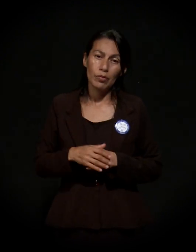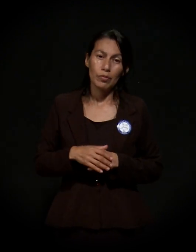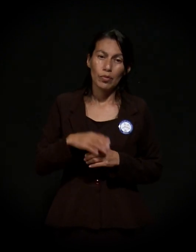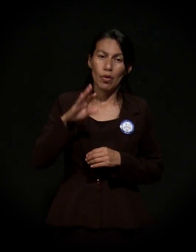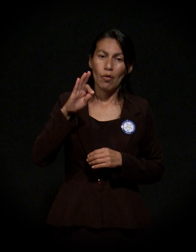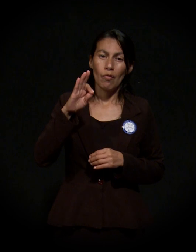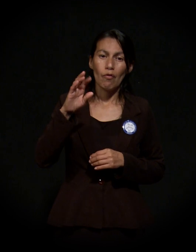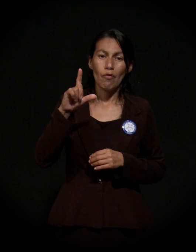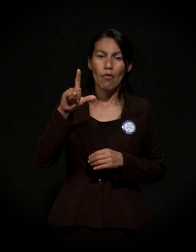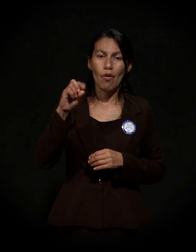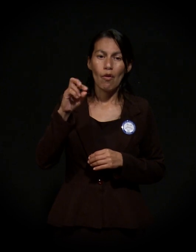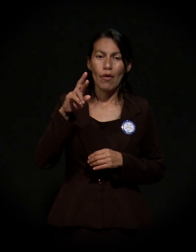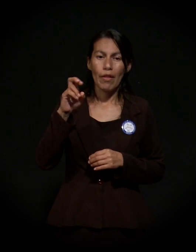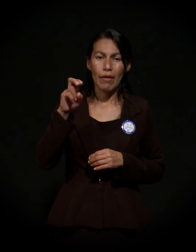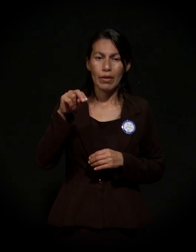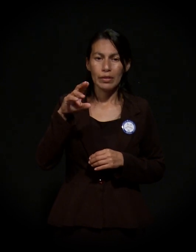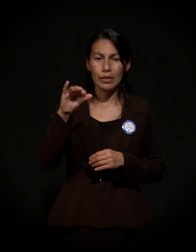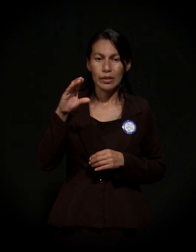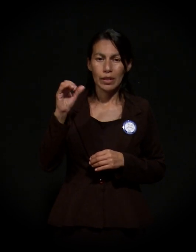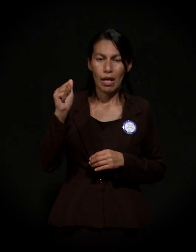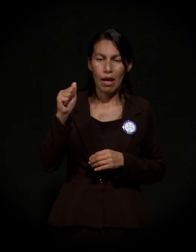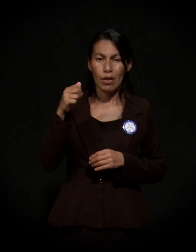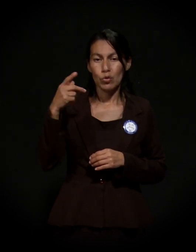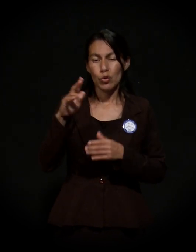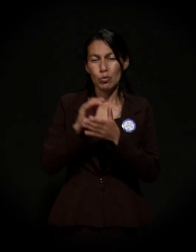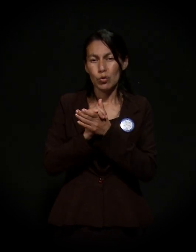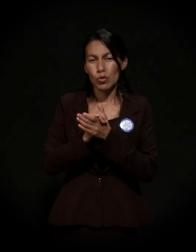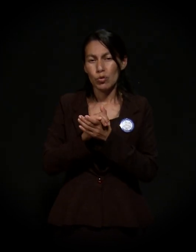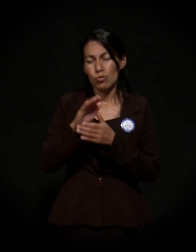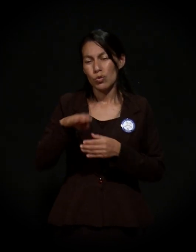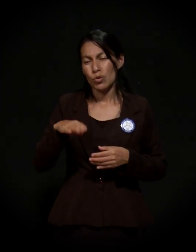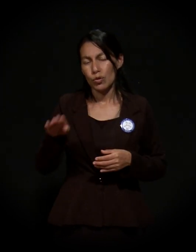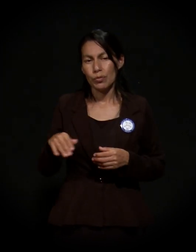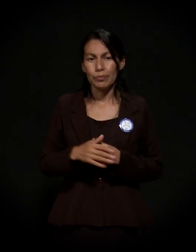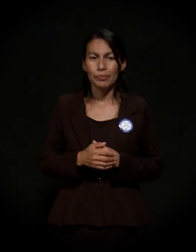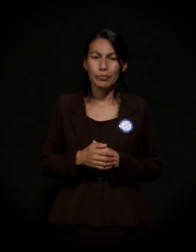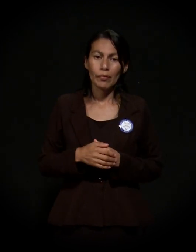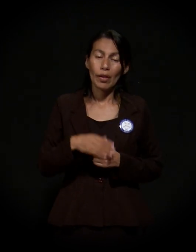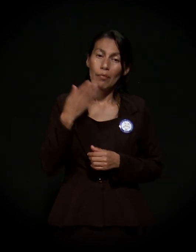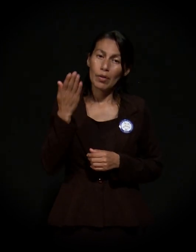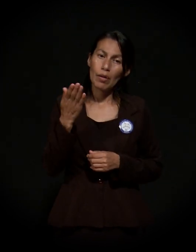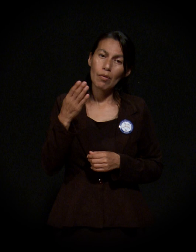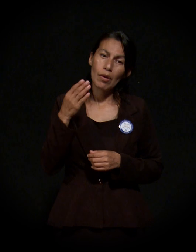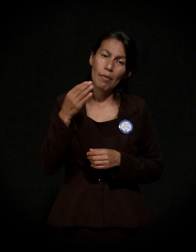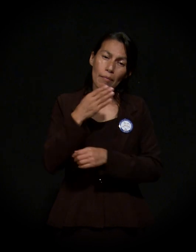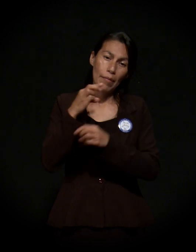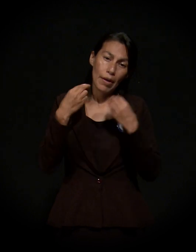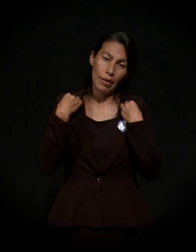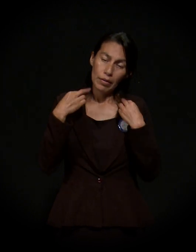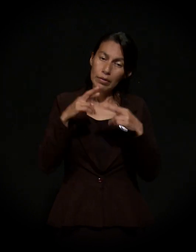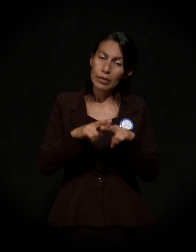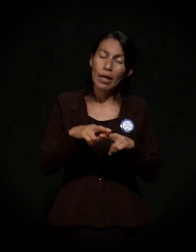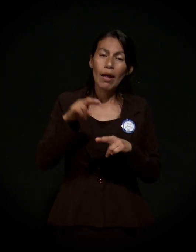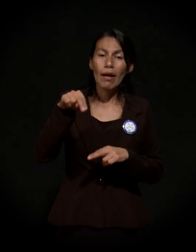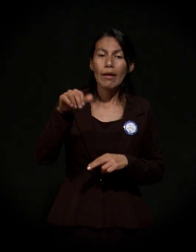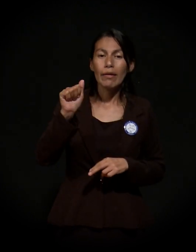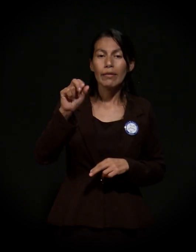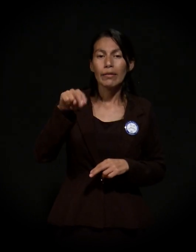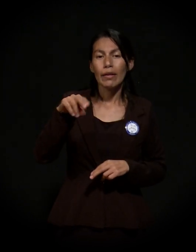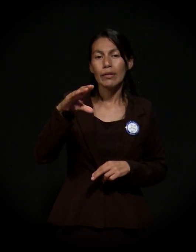Vamos a estar orando por la familia, por la doctora Nancy. Magda